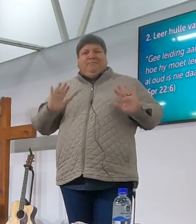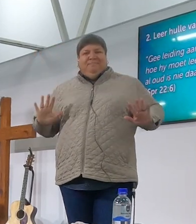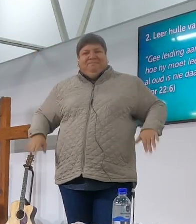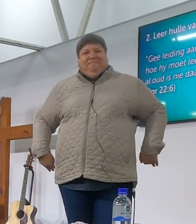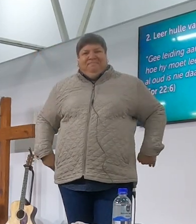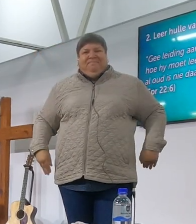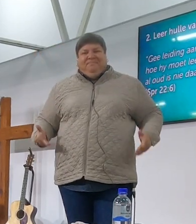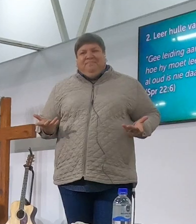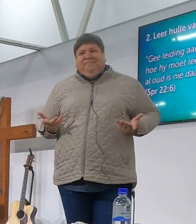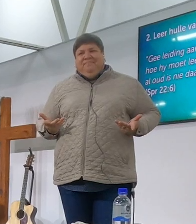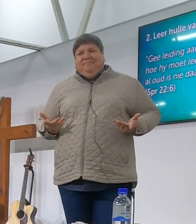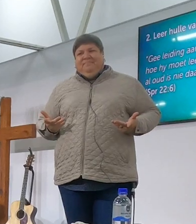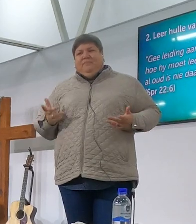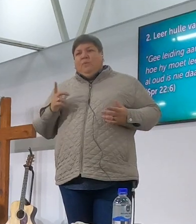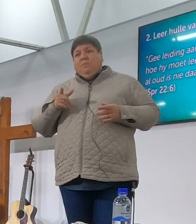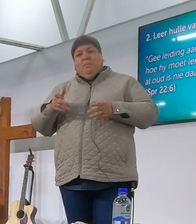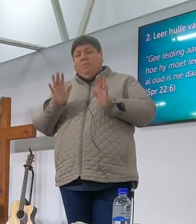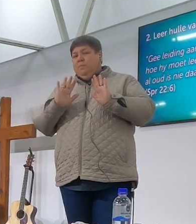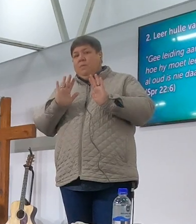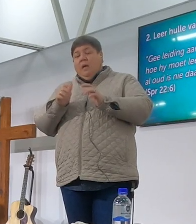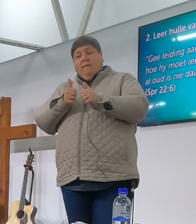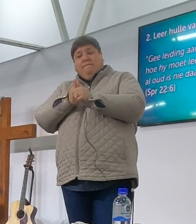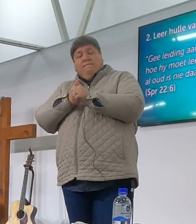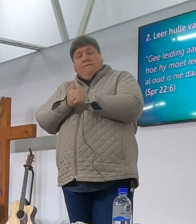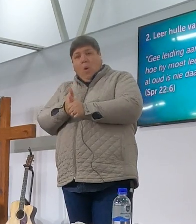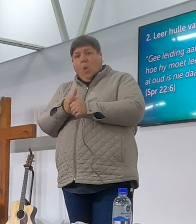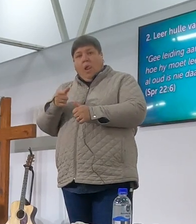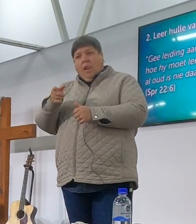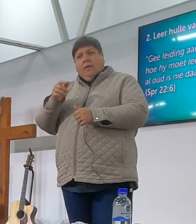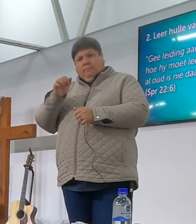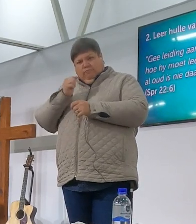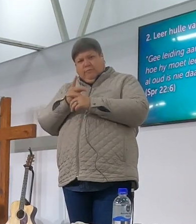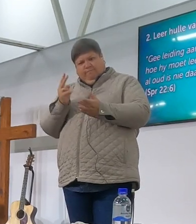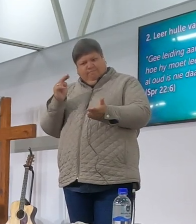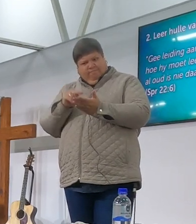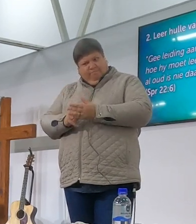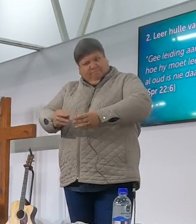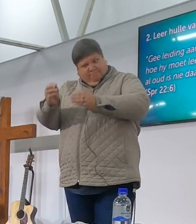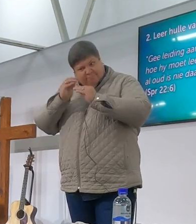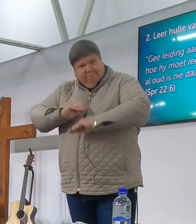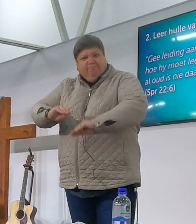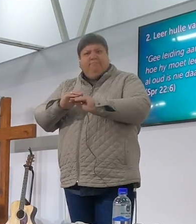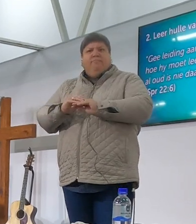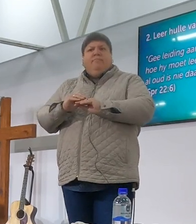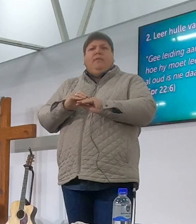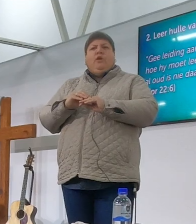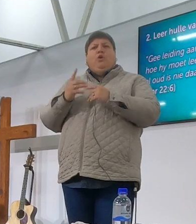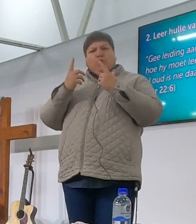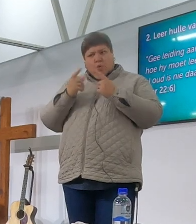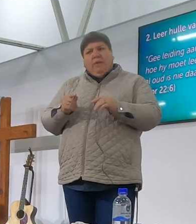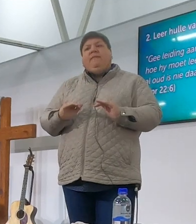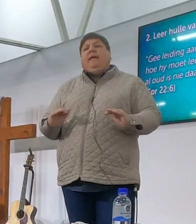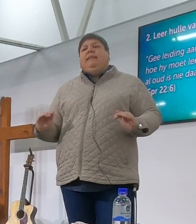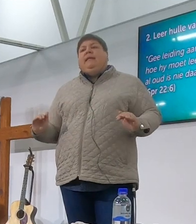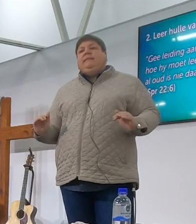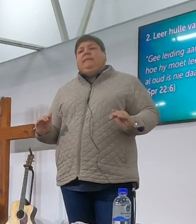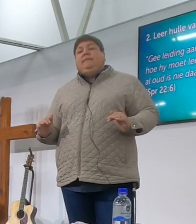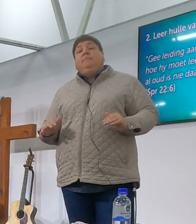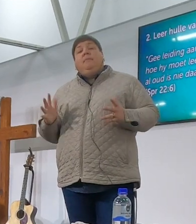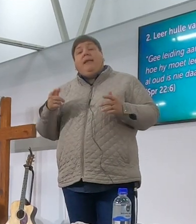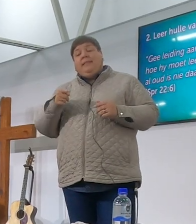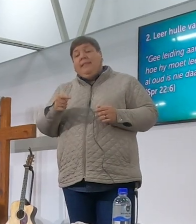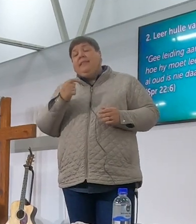staan in die pad om vervolg te word en ek waardeer dit. Ek waardeer dit dat julle bereid is om dit te doen ter wille van ons kinders. Maar dit